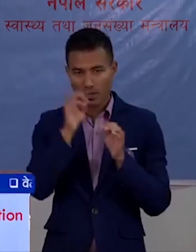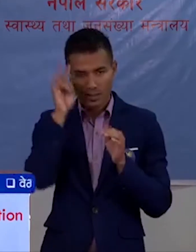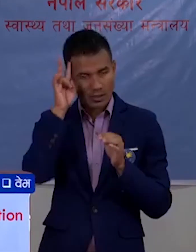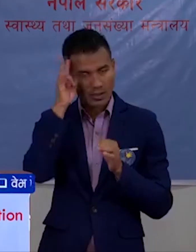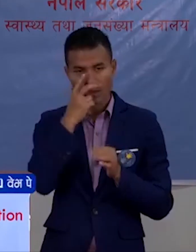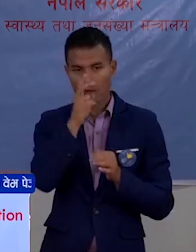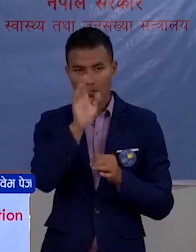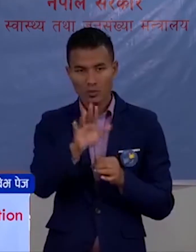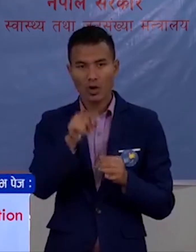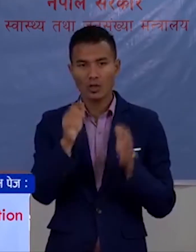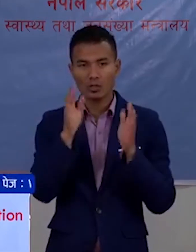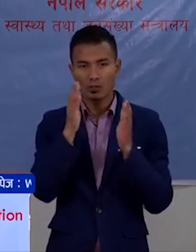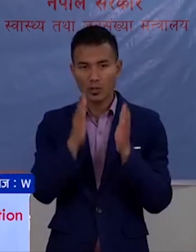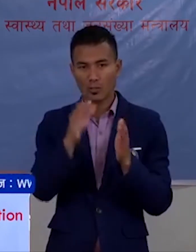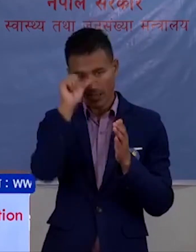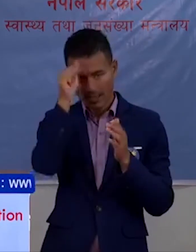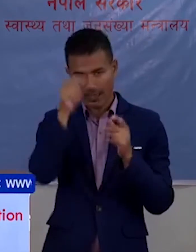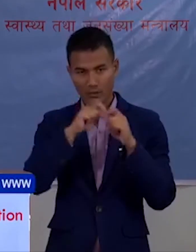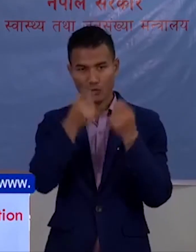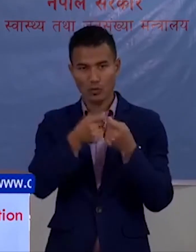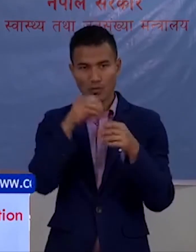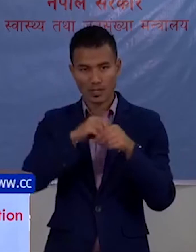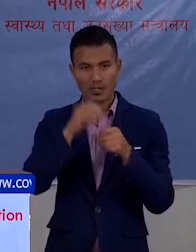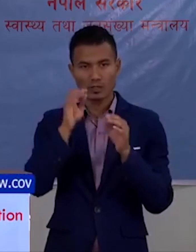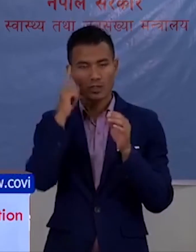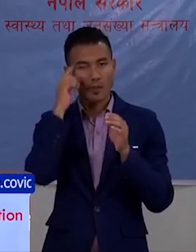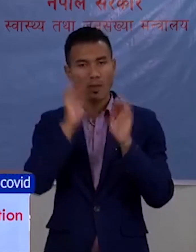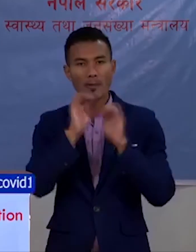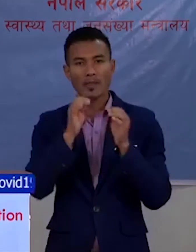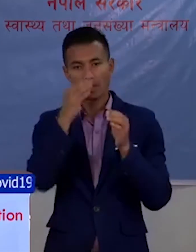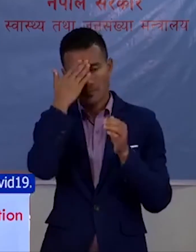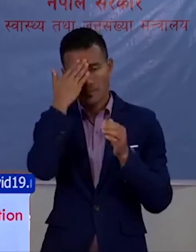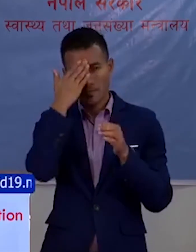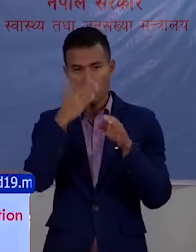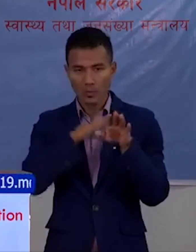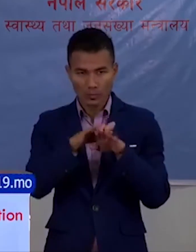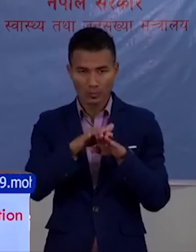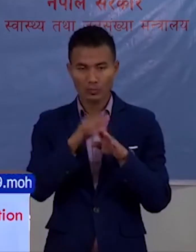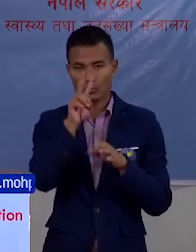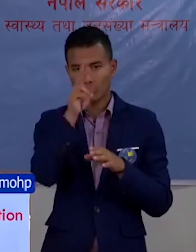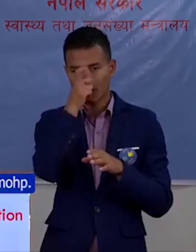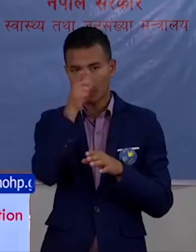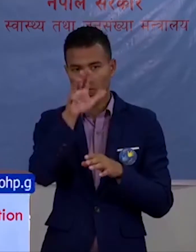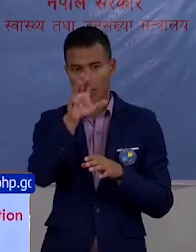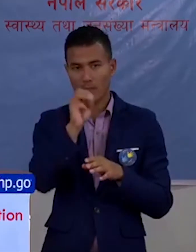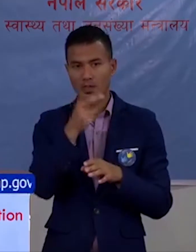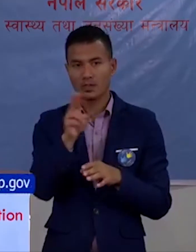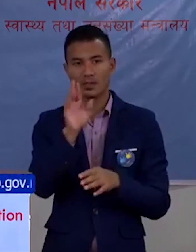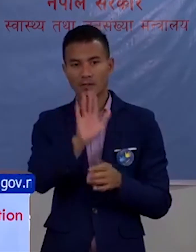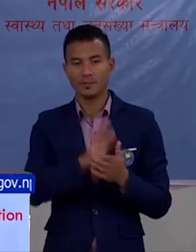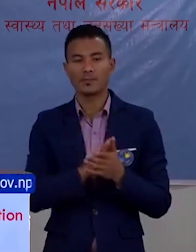छ र हालसम्म त्यो रेड जोनमा पर्ने जो सम्भावित सङ्क्रमितहरू हुनुहुन्छ उहाँहरूको संख्या 290 पुगेको